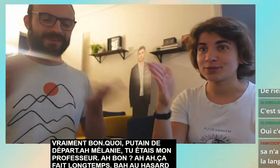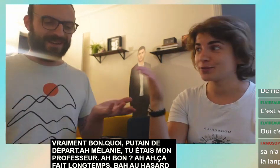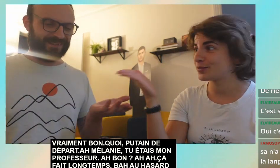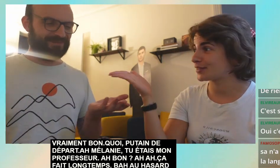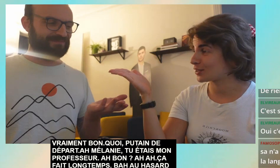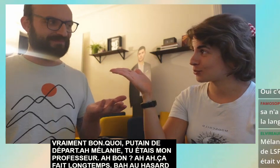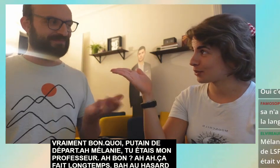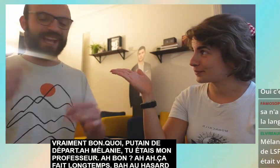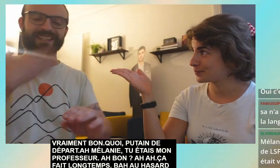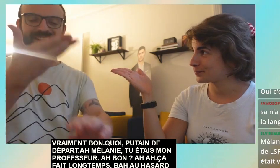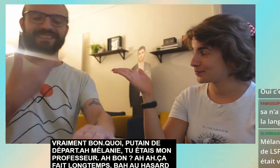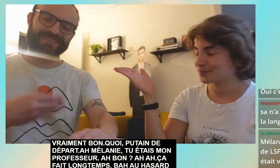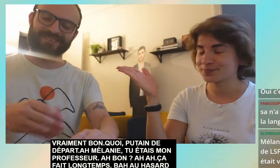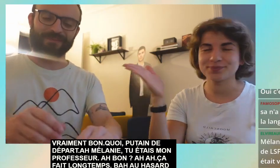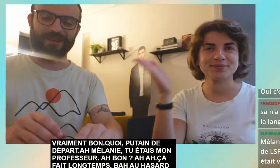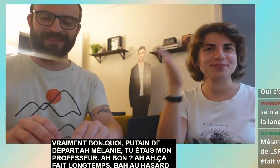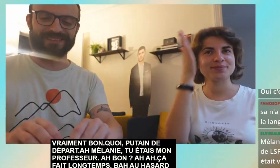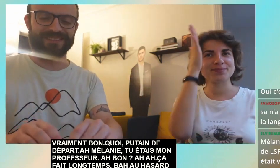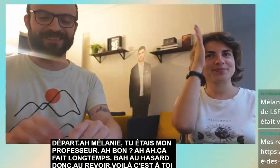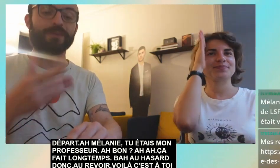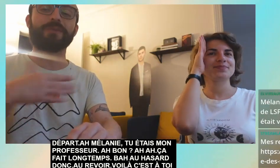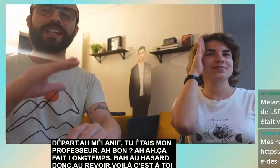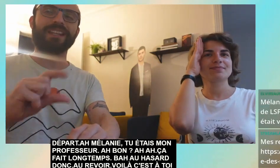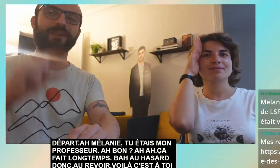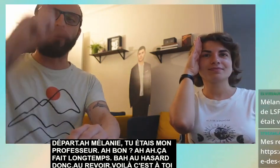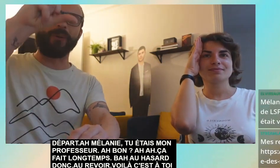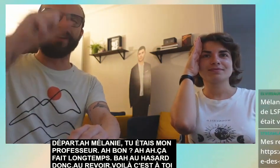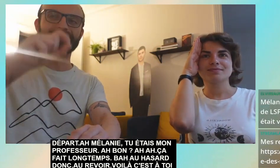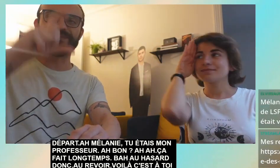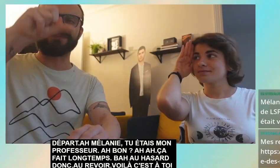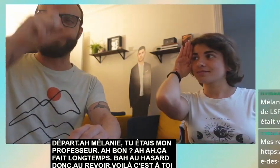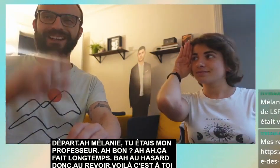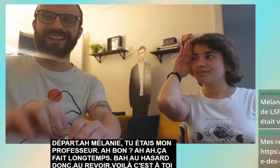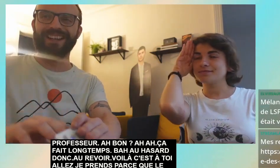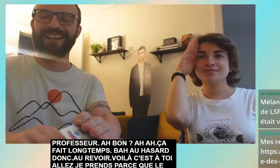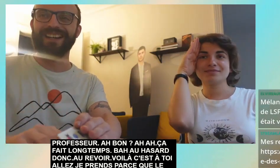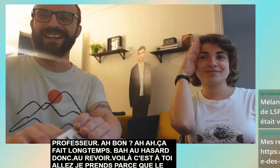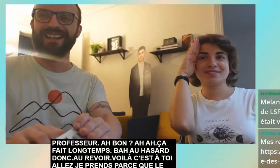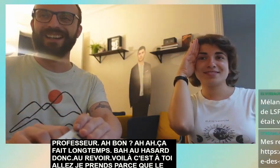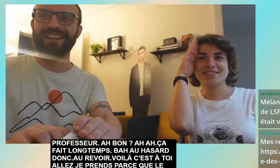Voilà. C'est à toi. Allez, je prends. Parce que le tas, il est gros. Hein. Pouf.